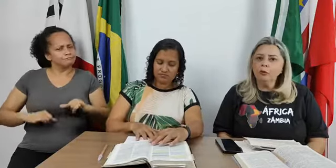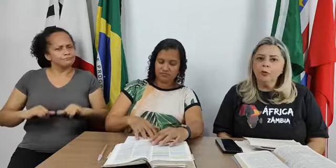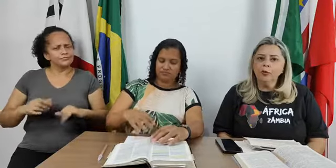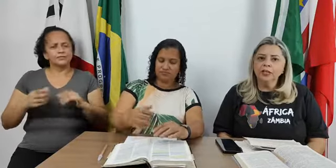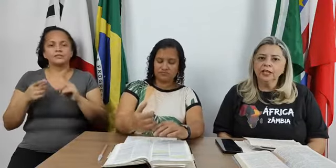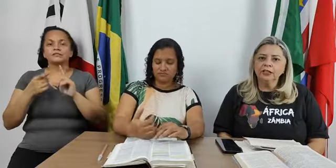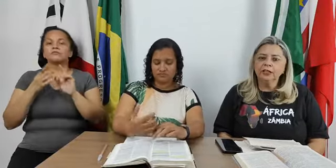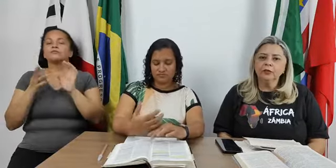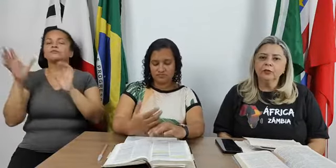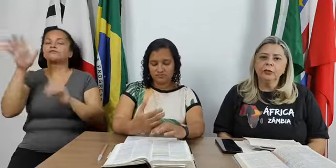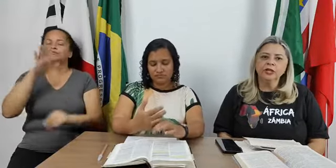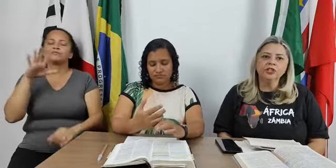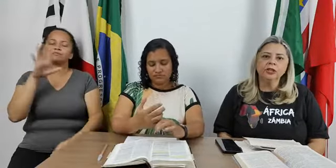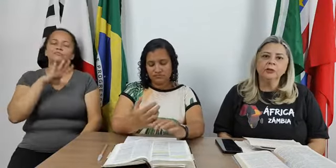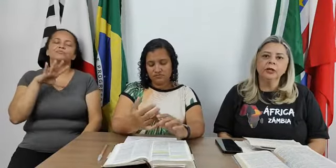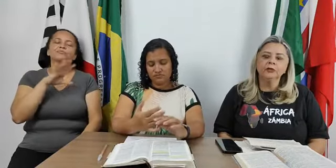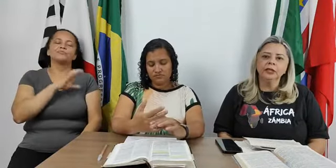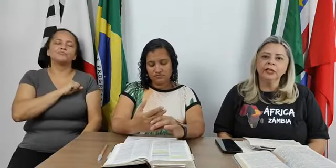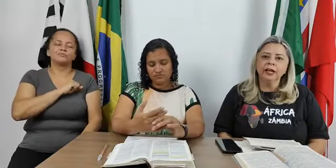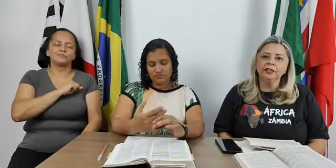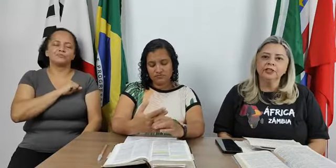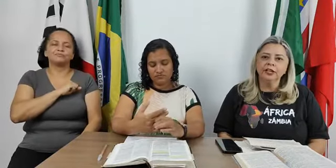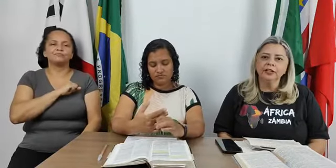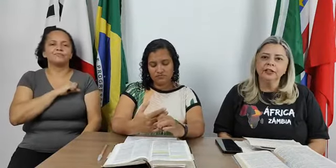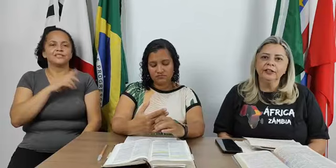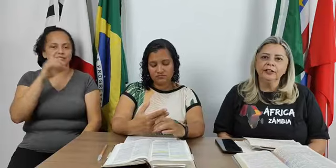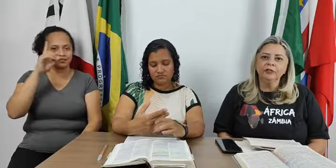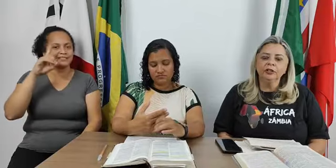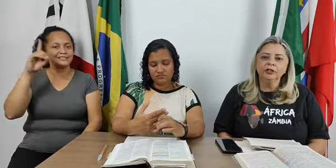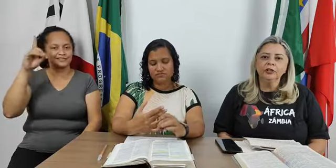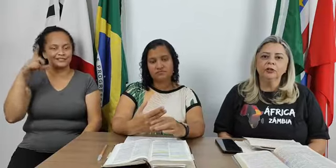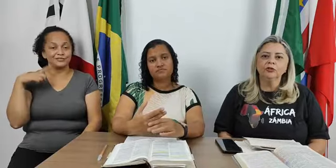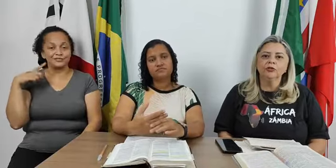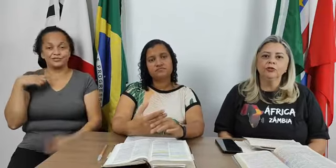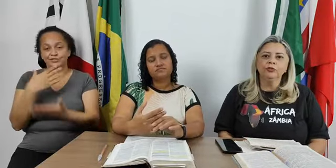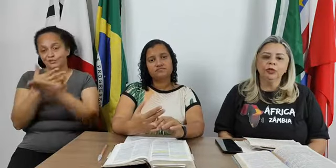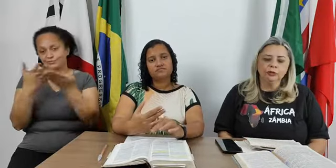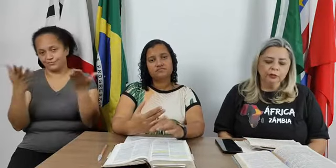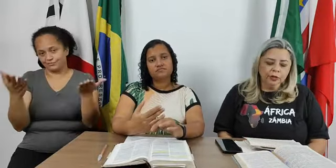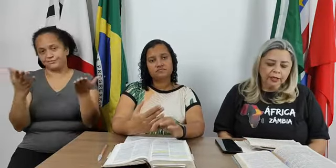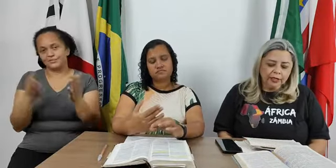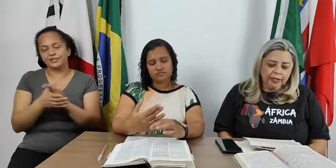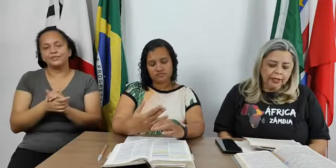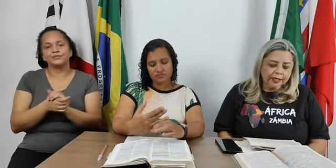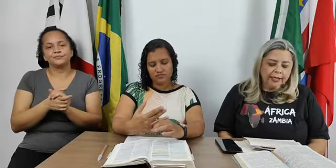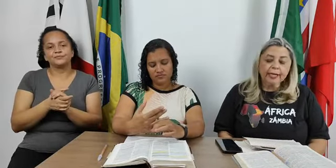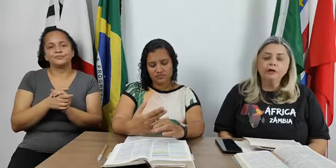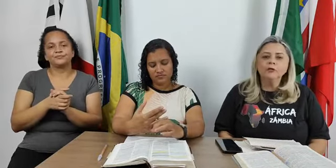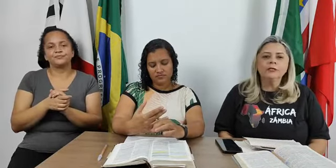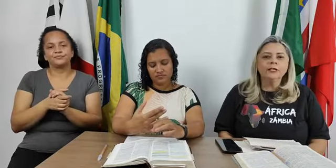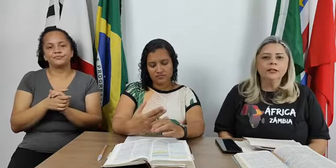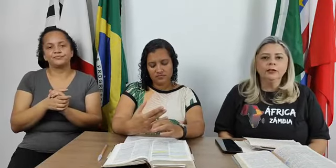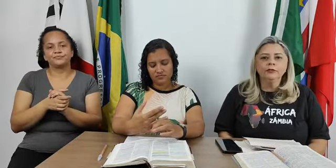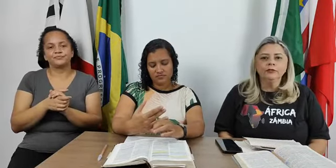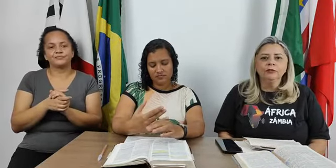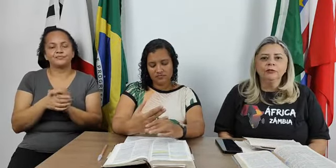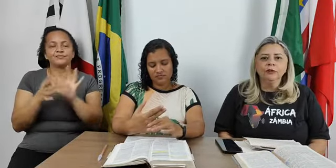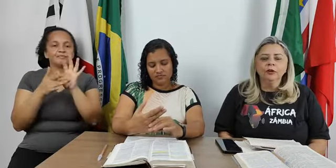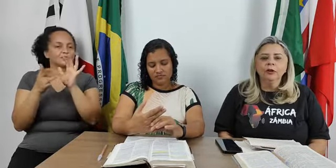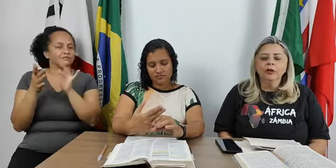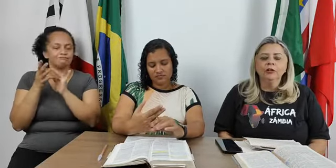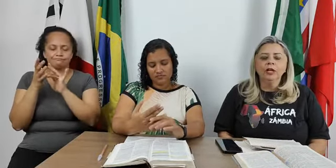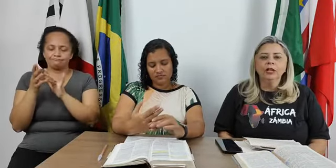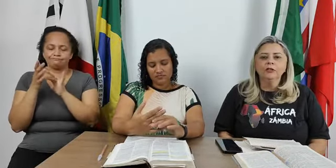cruz? O amor que o Pai tinha pela humanidade, né, quando entregou seu filho. E aí ele conseguiu